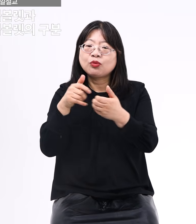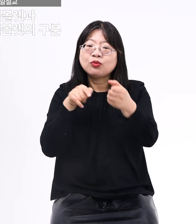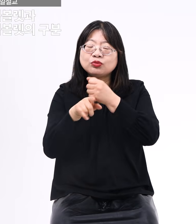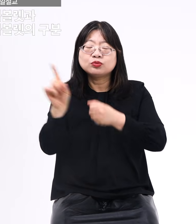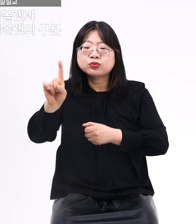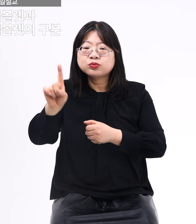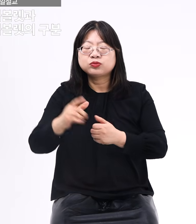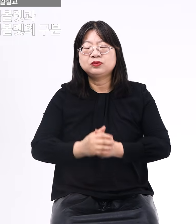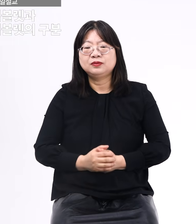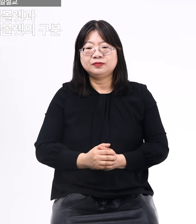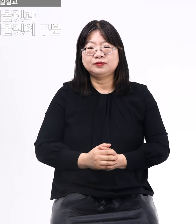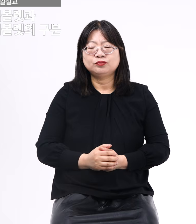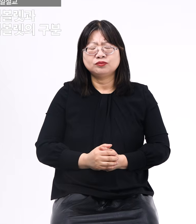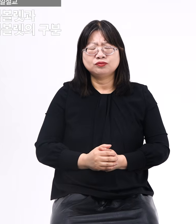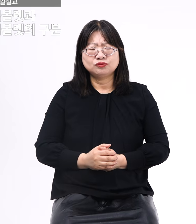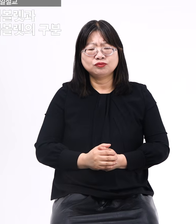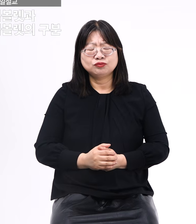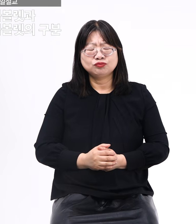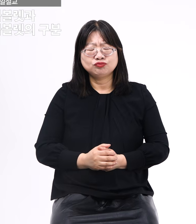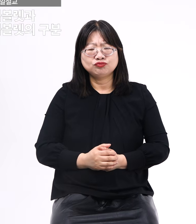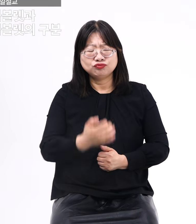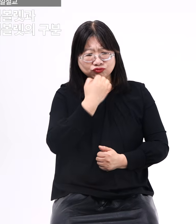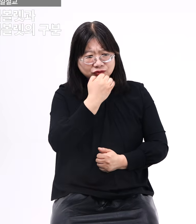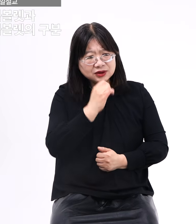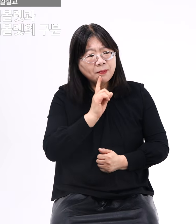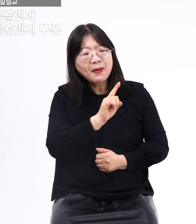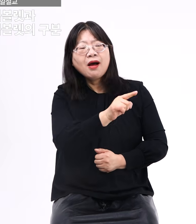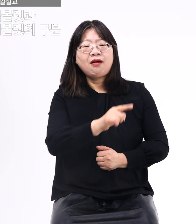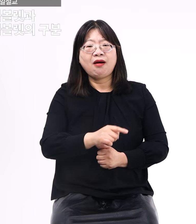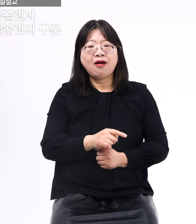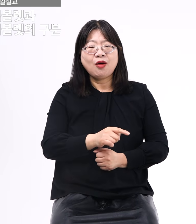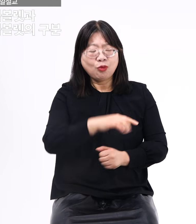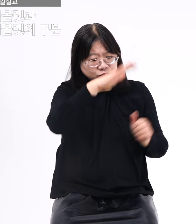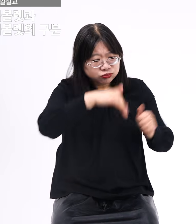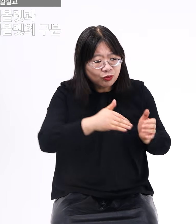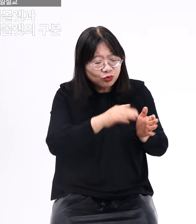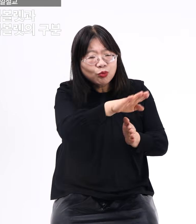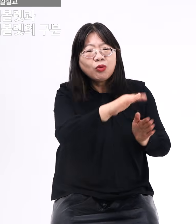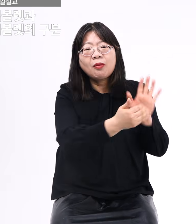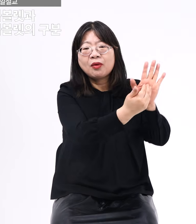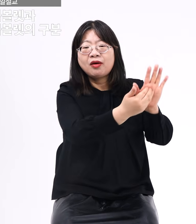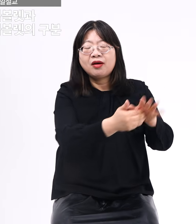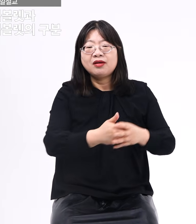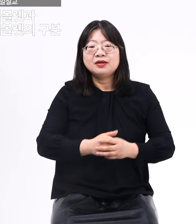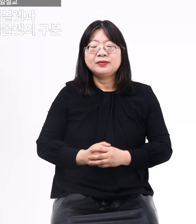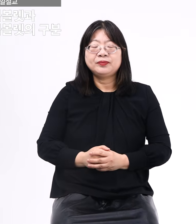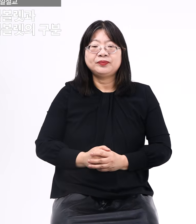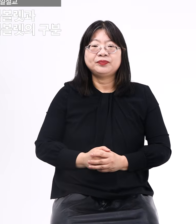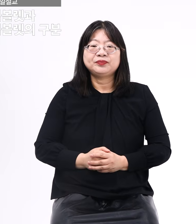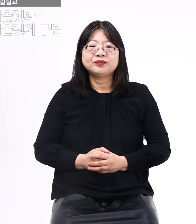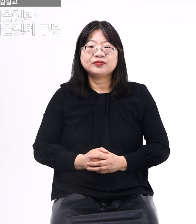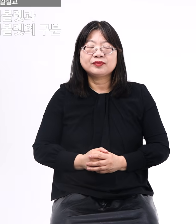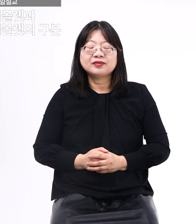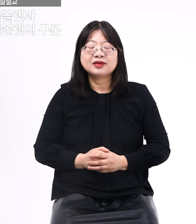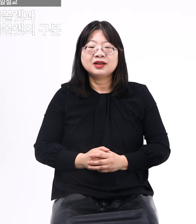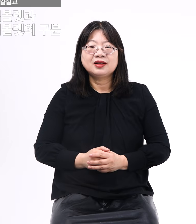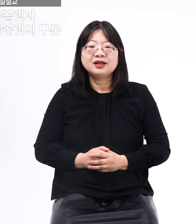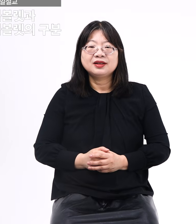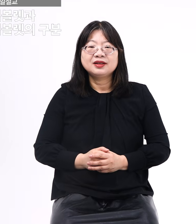있냐? 뭔 소리냐? 불렀는데 너희가 안 왔지 않냐? 이게 이제 본문적